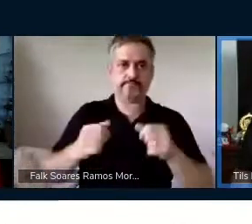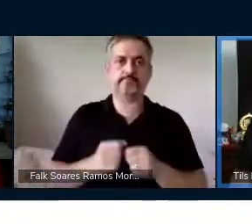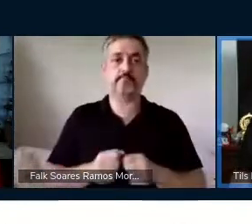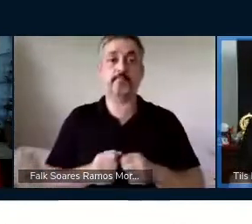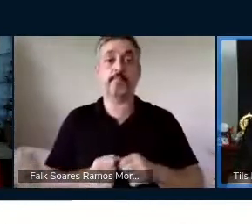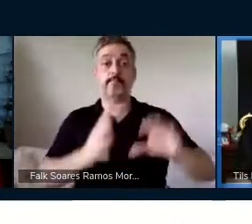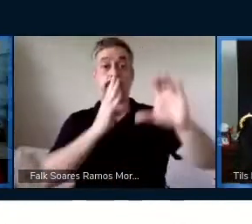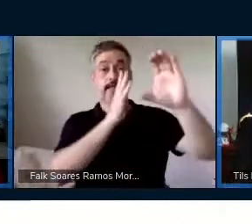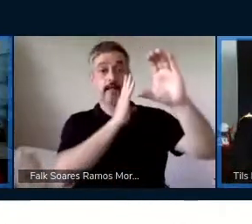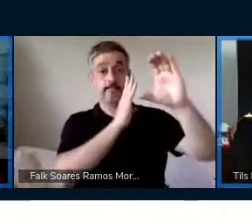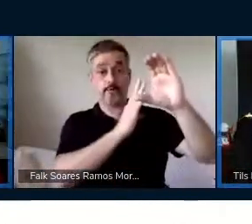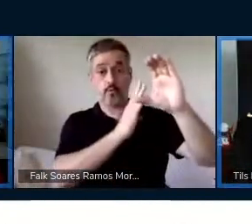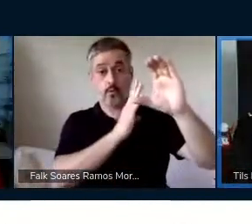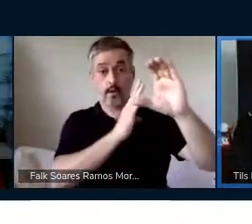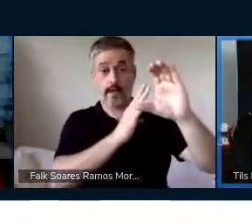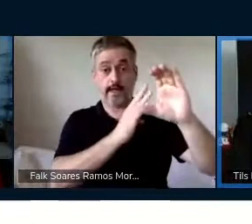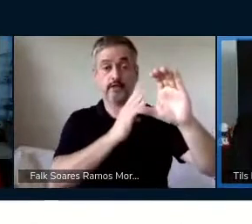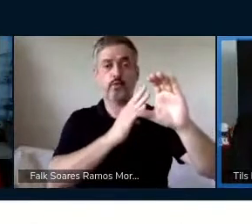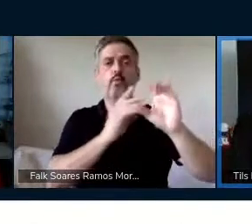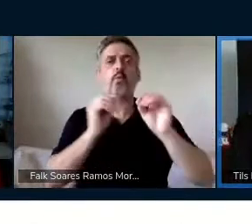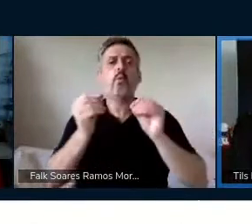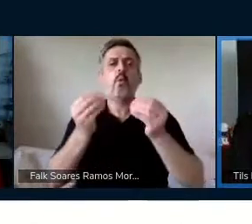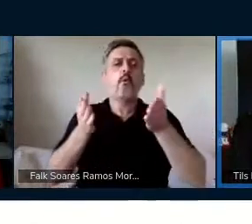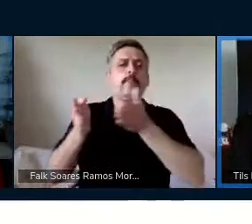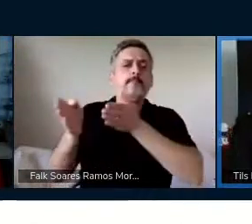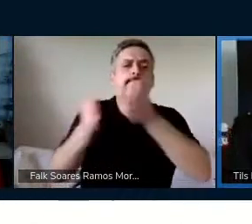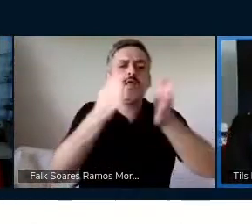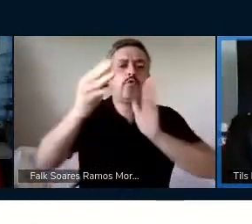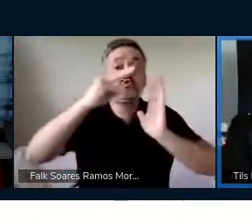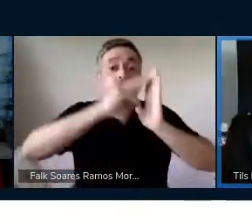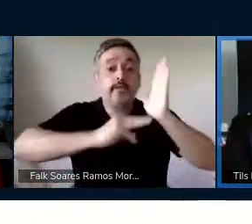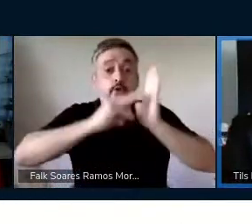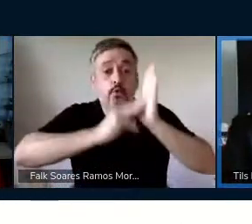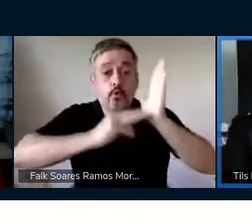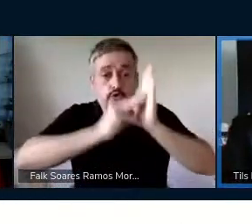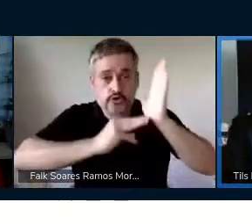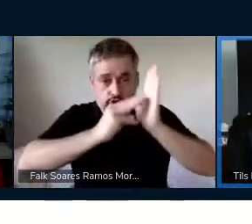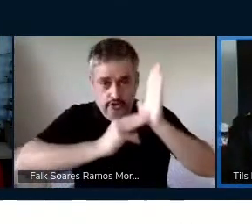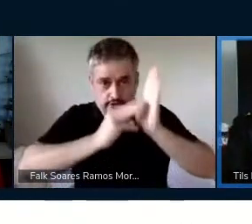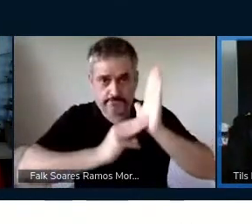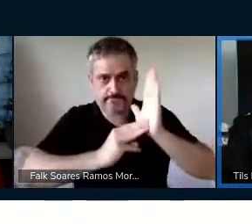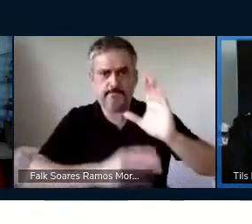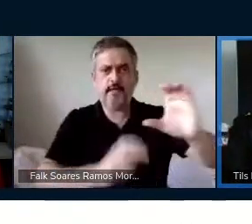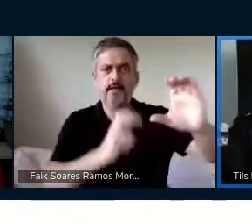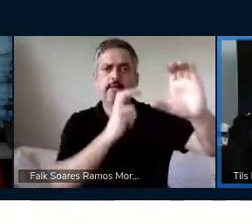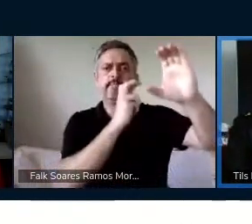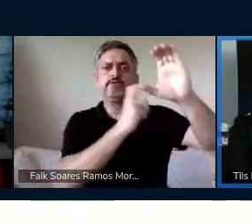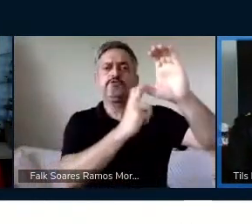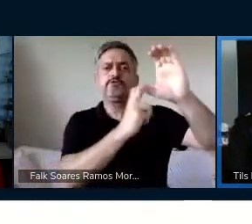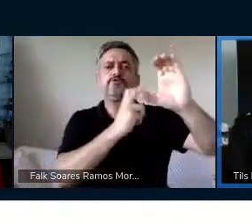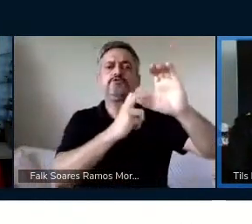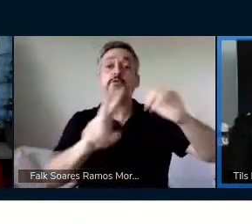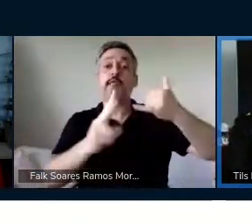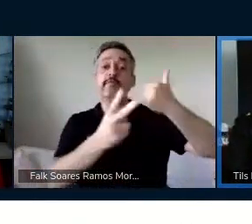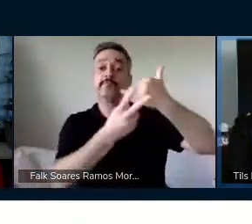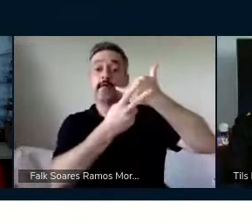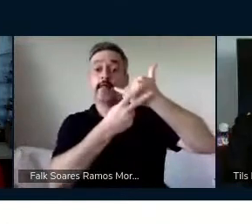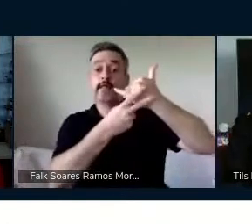É, peço desculpas novamente. E aqui o capítulo 4 é o percurso